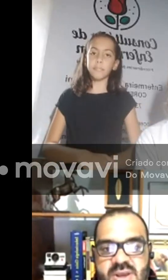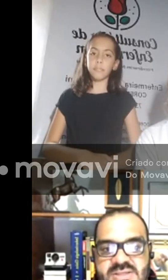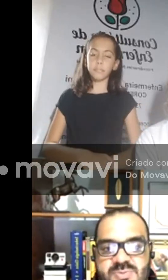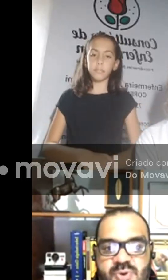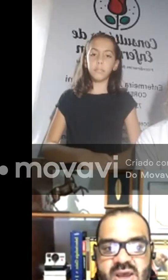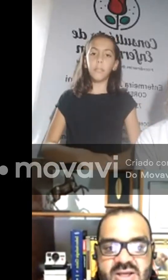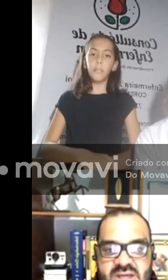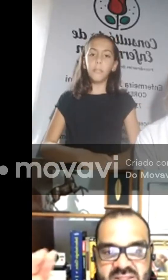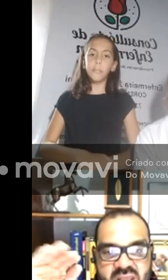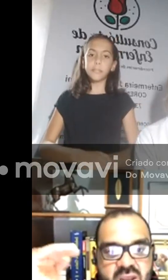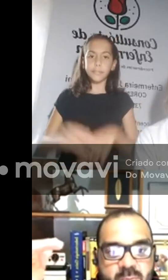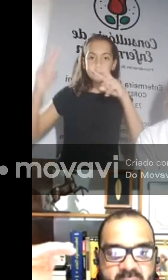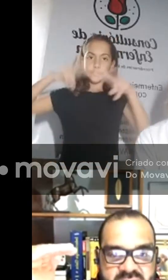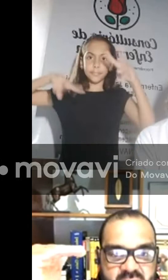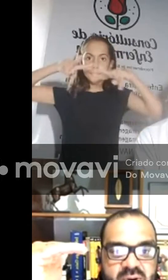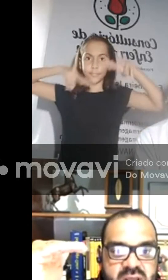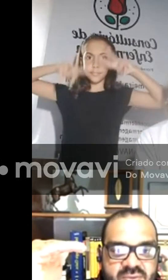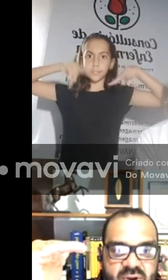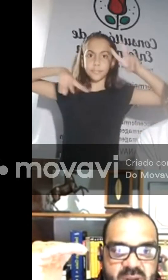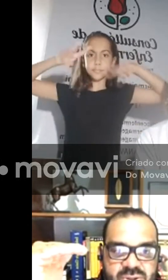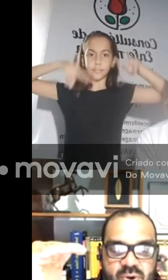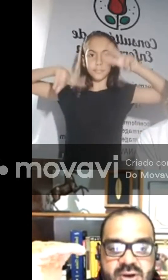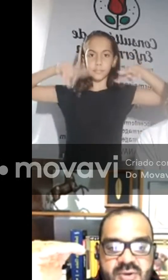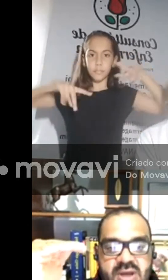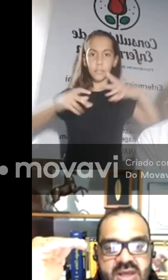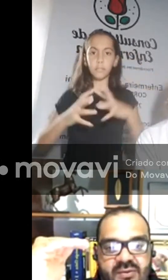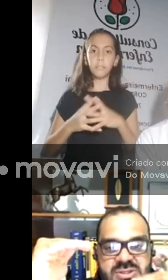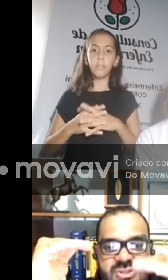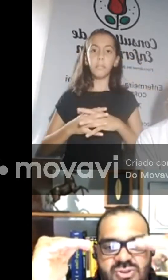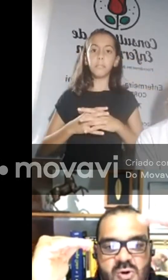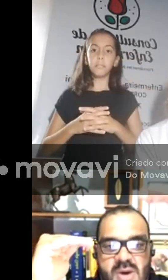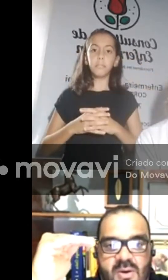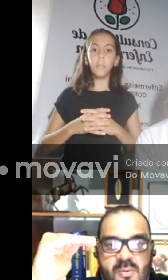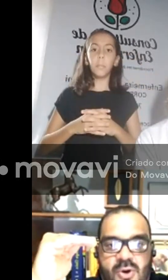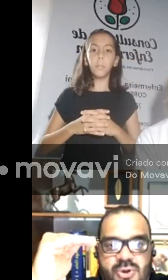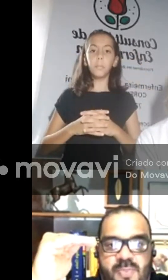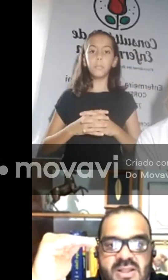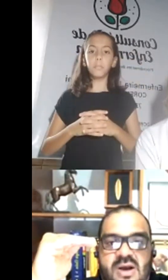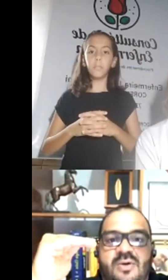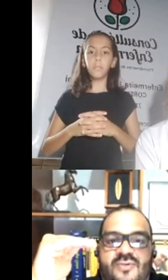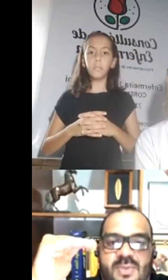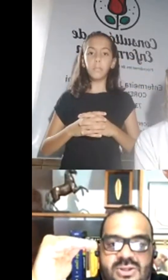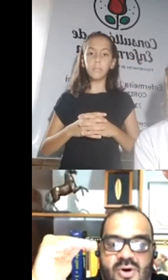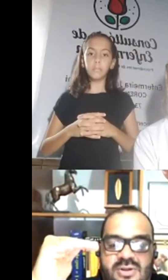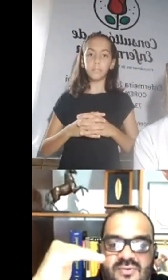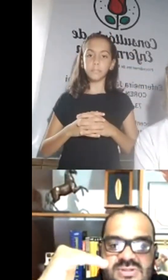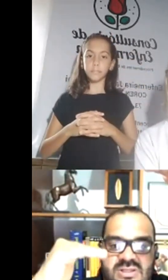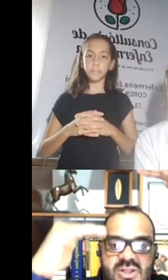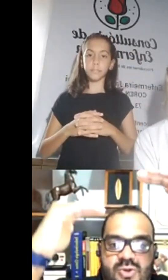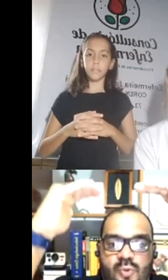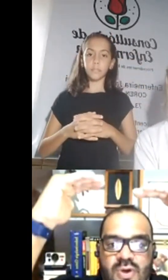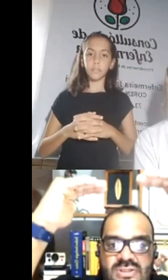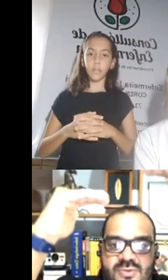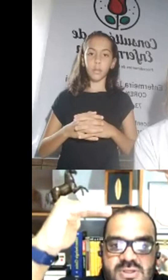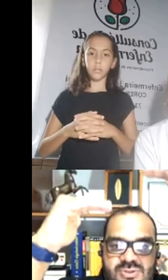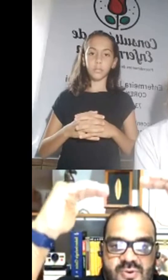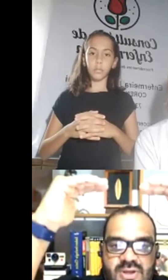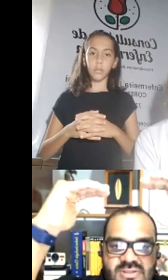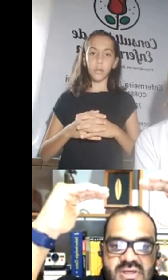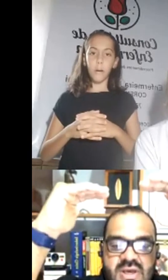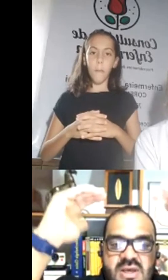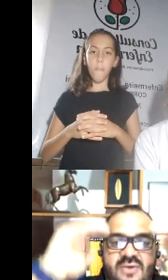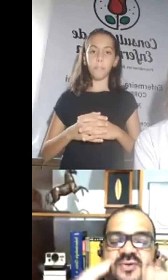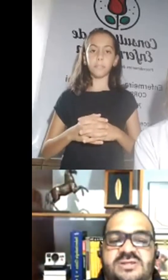são obesas, porque elas já têm um padrão inflamatório e você soma um outro padrão inflamatório. Então, você tem duas